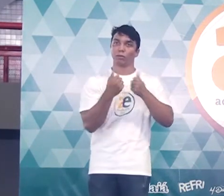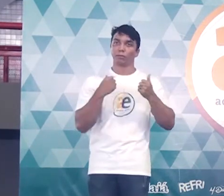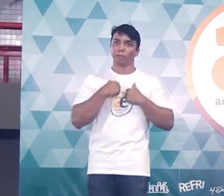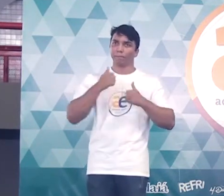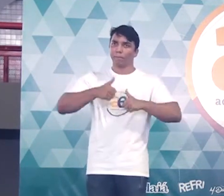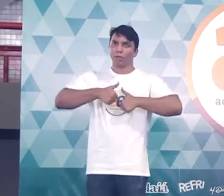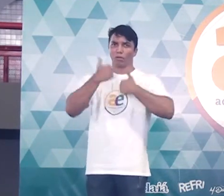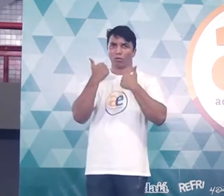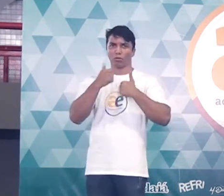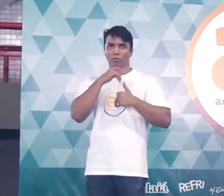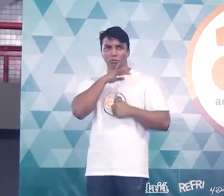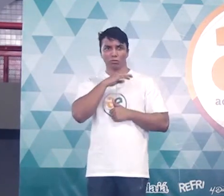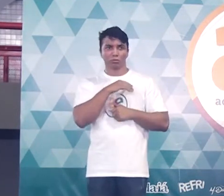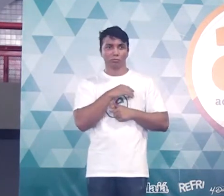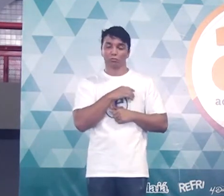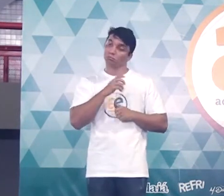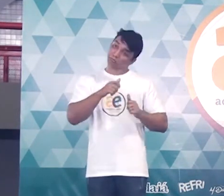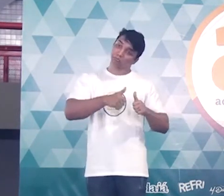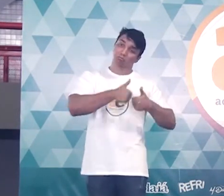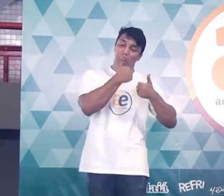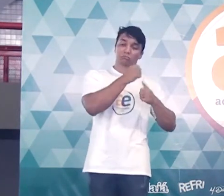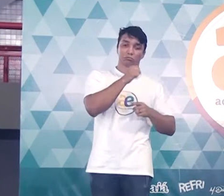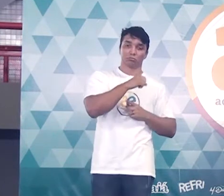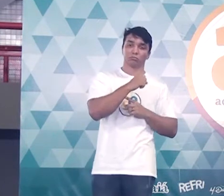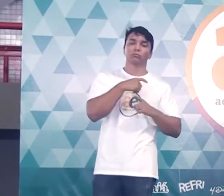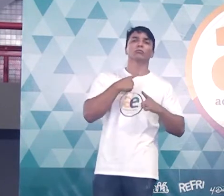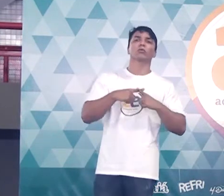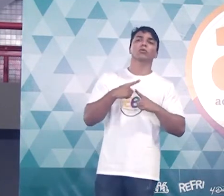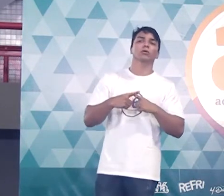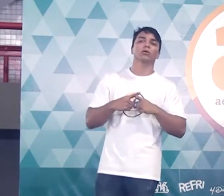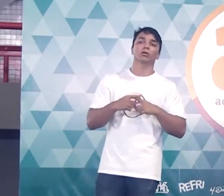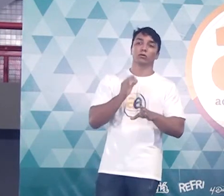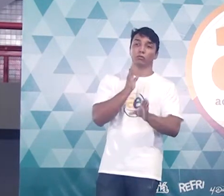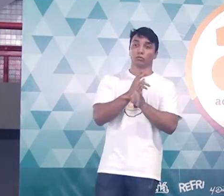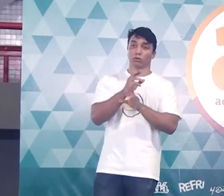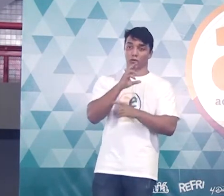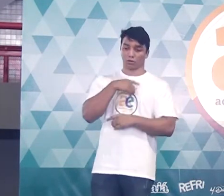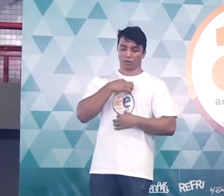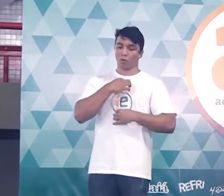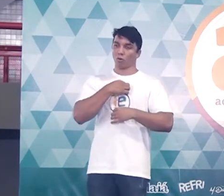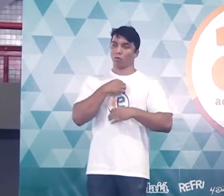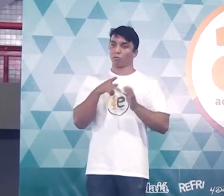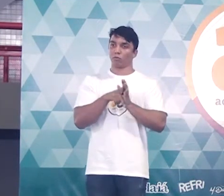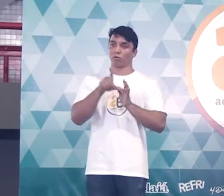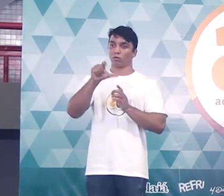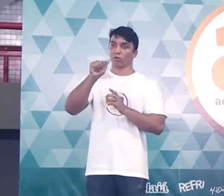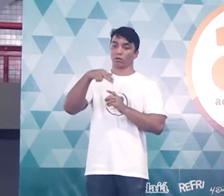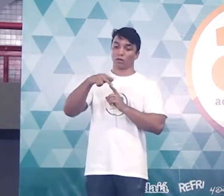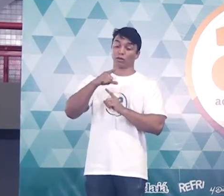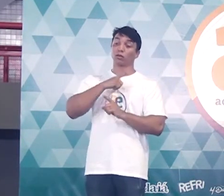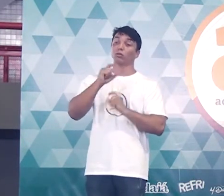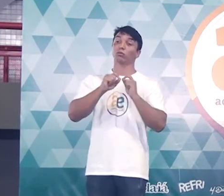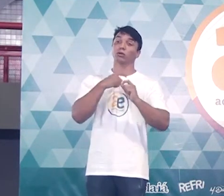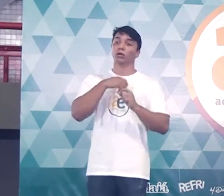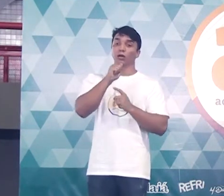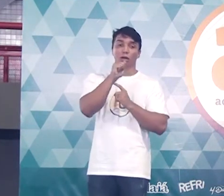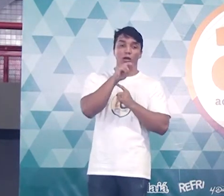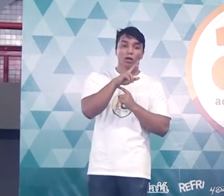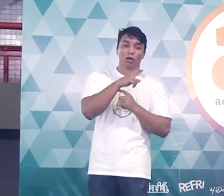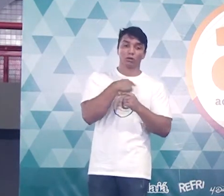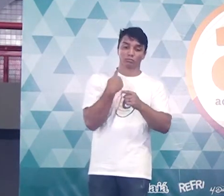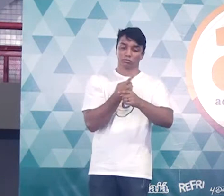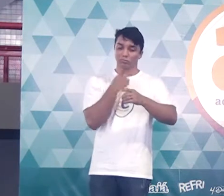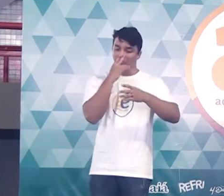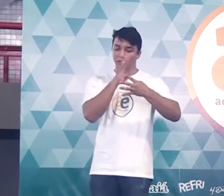melhora? Melhora. Por quê? Porque as roupas de lã têm o ar que pode ficar entre